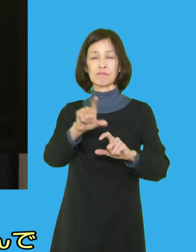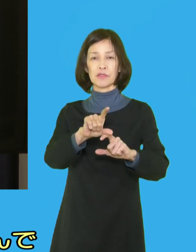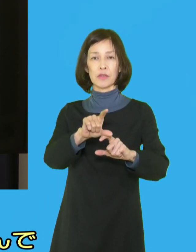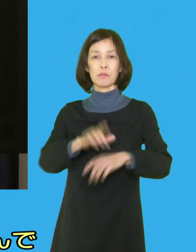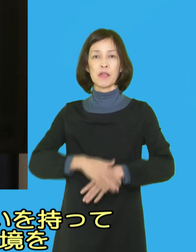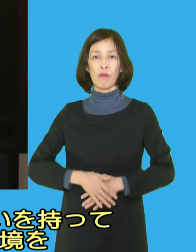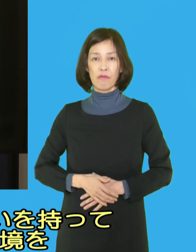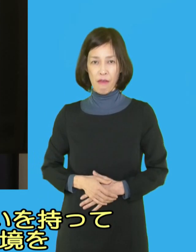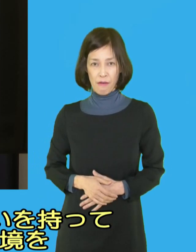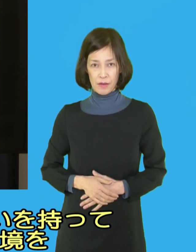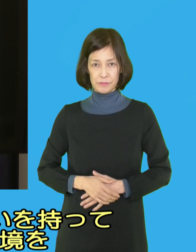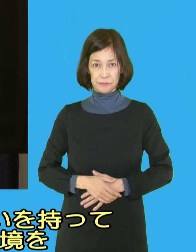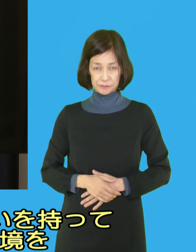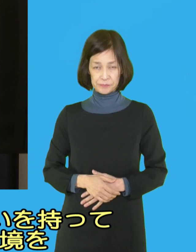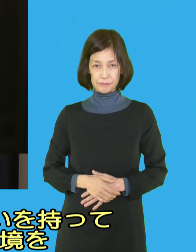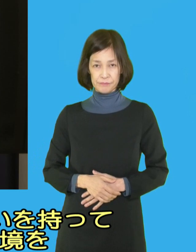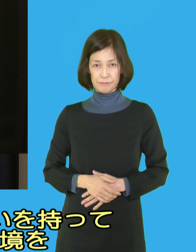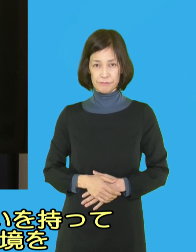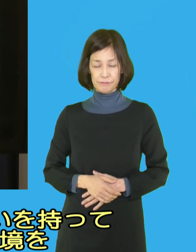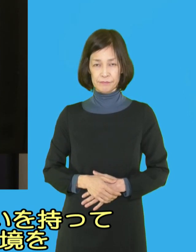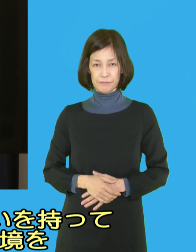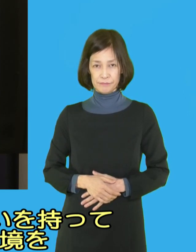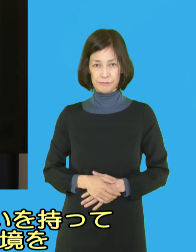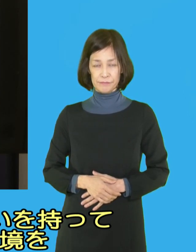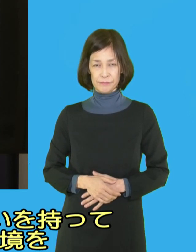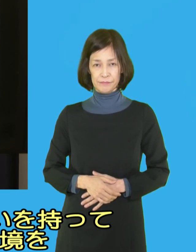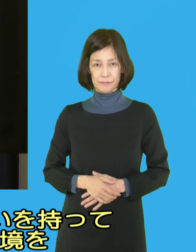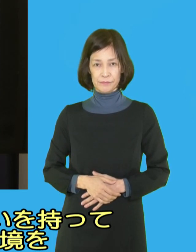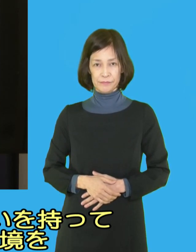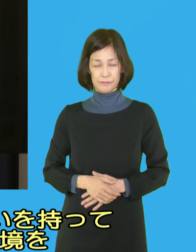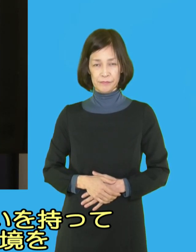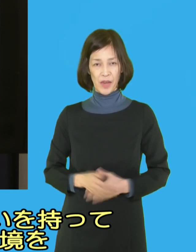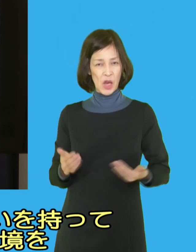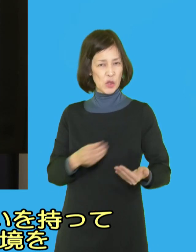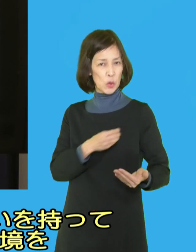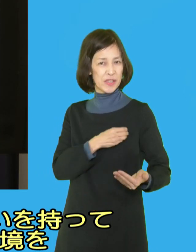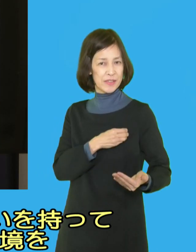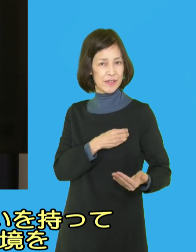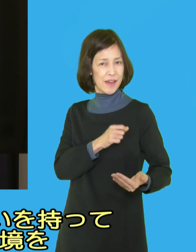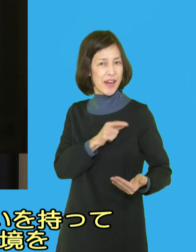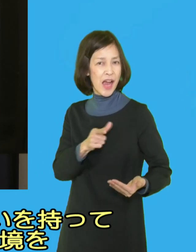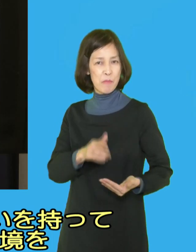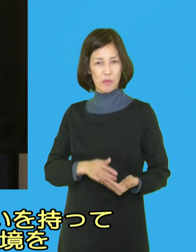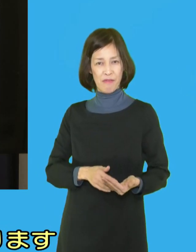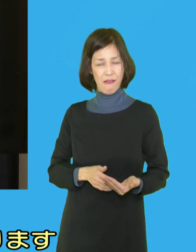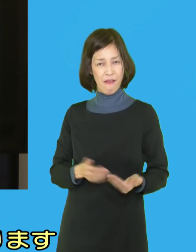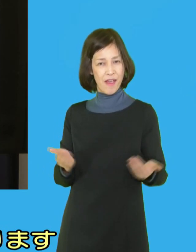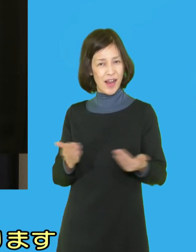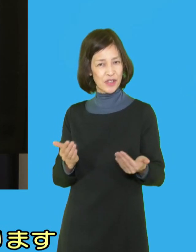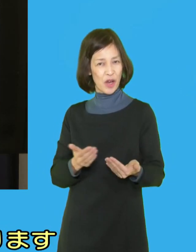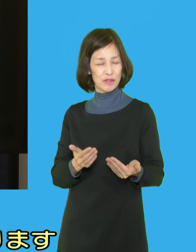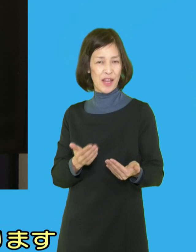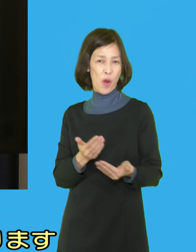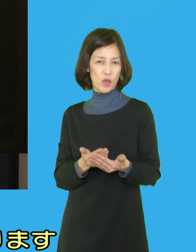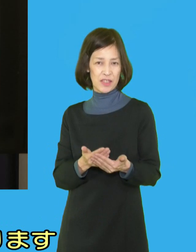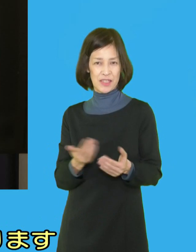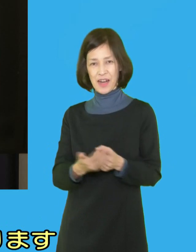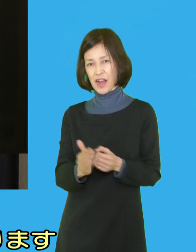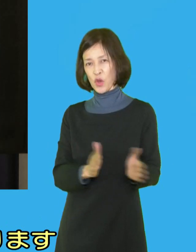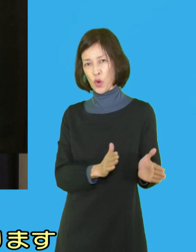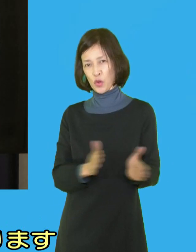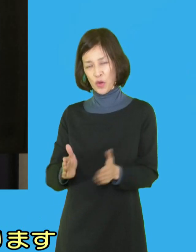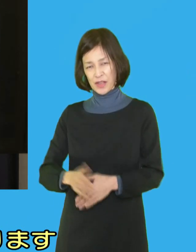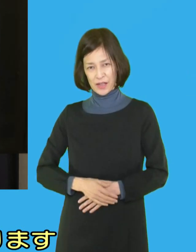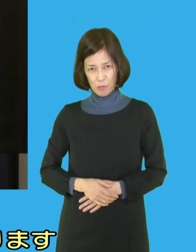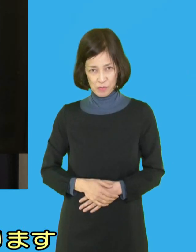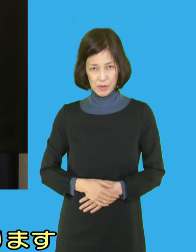で、より堺市の職員にやりがいを持ってどんどん活躍してもらう環境を整えたいなというふうに考